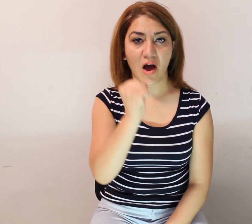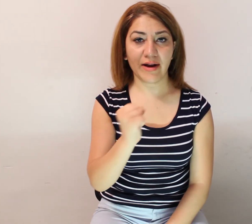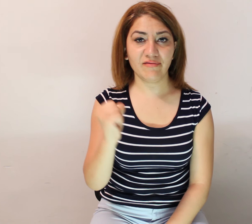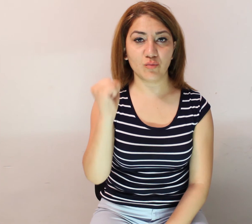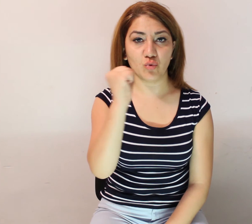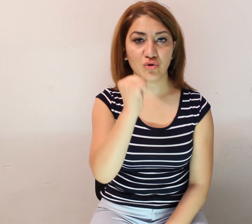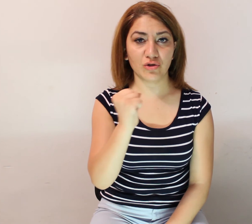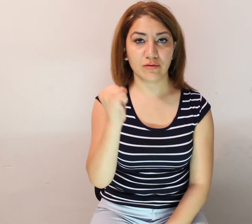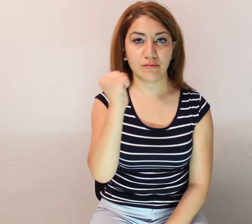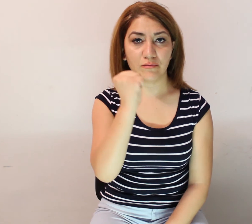Արևմուտք,